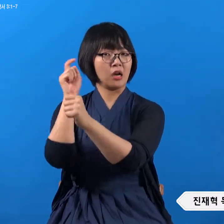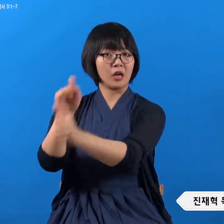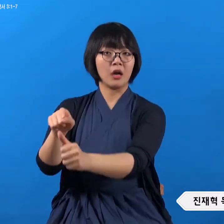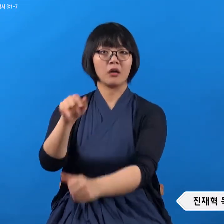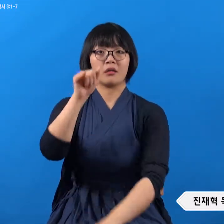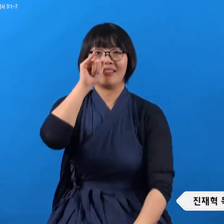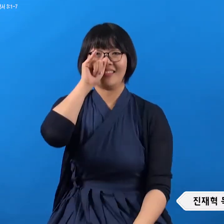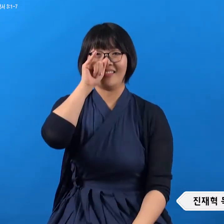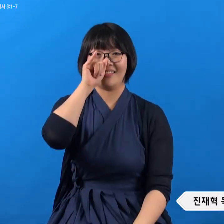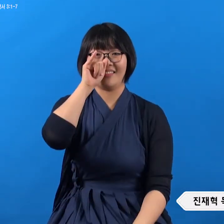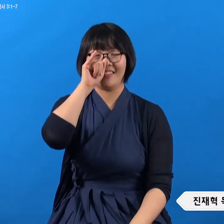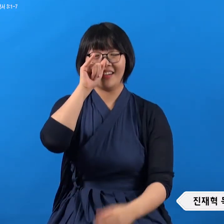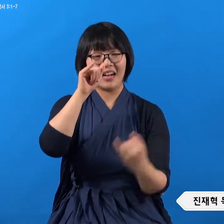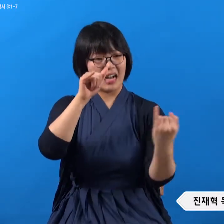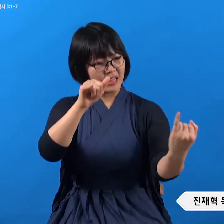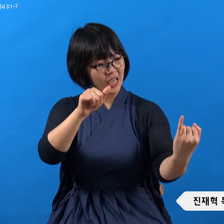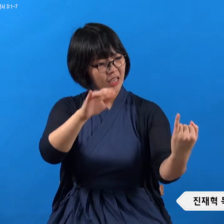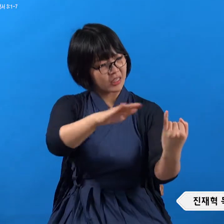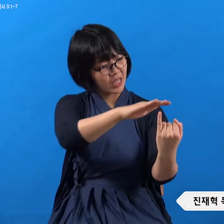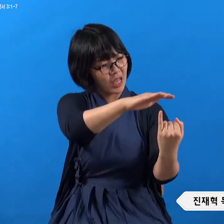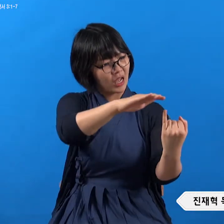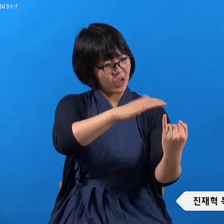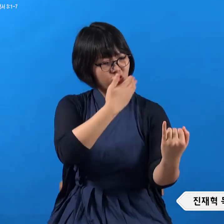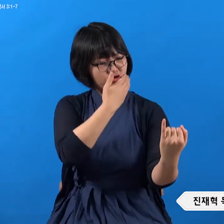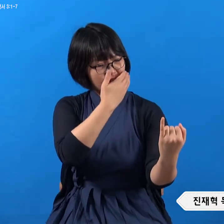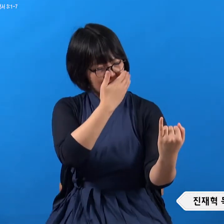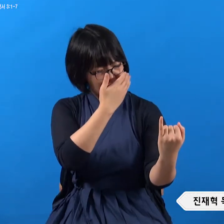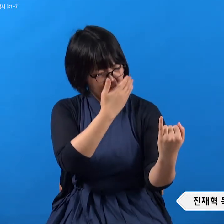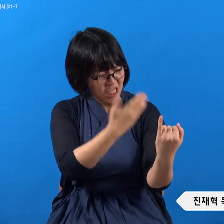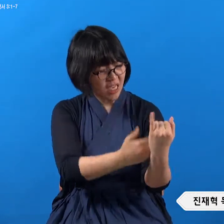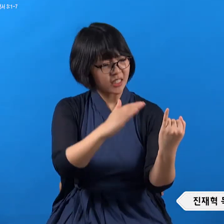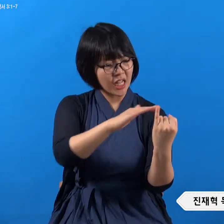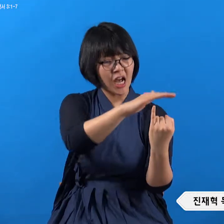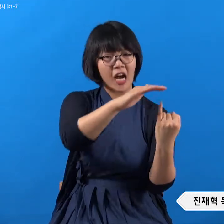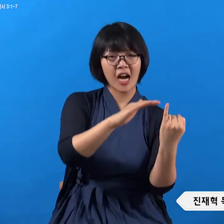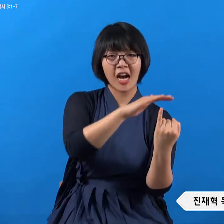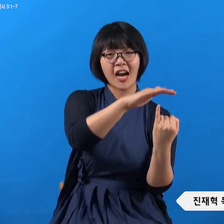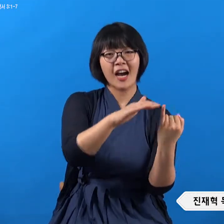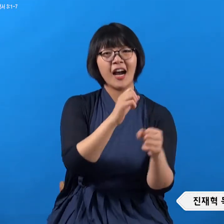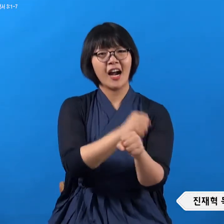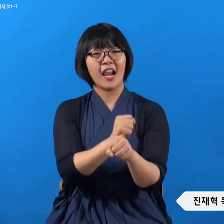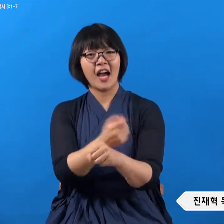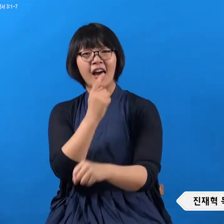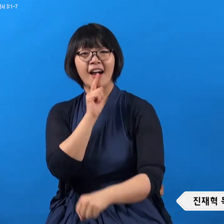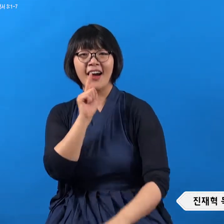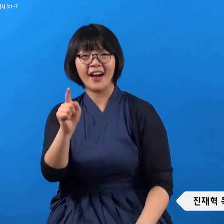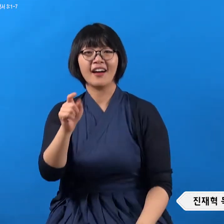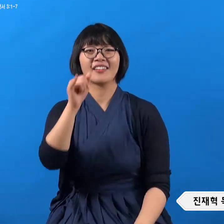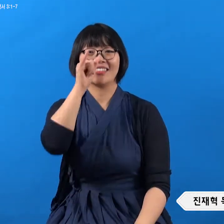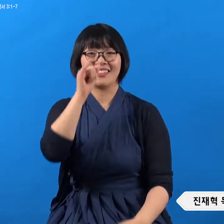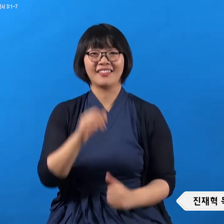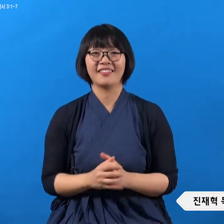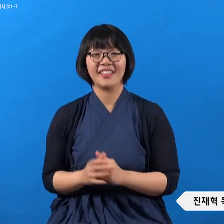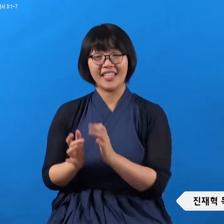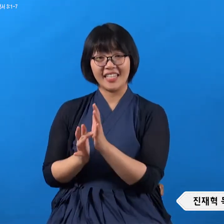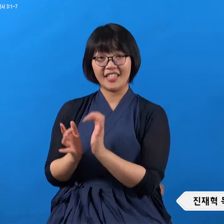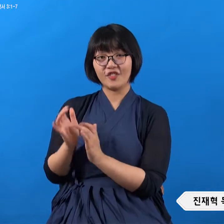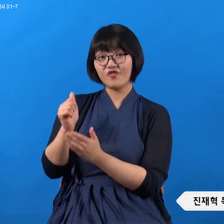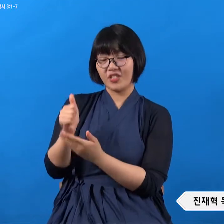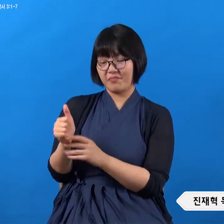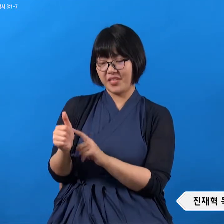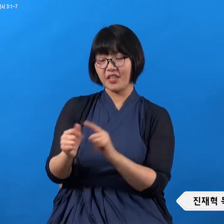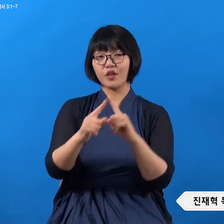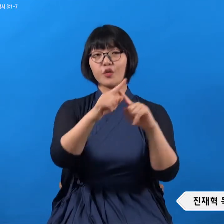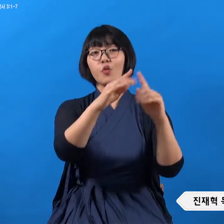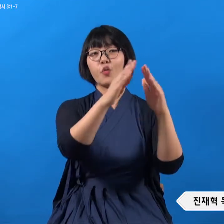남편의 사랑, 귀하게 여겨야 되는 그 사랑의 모습을 우리 주님께서 교회를 향해